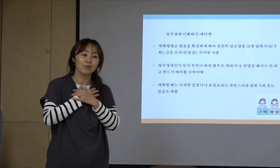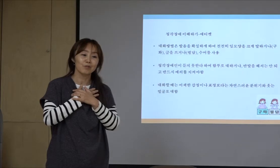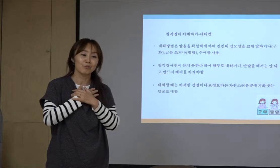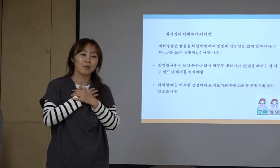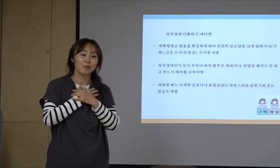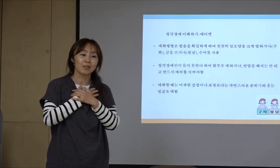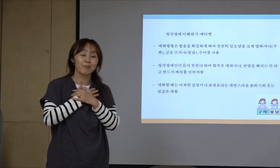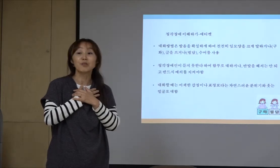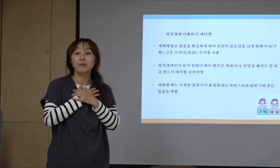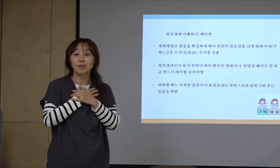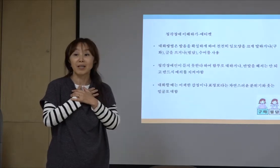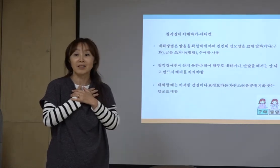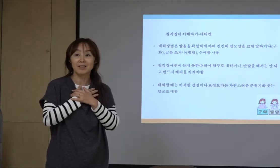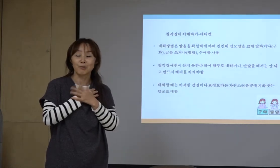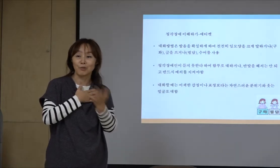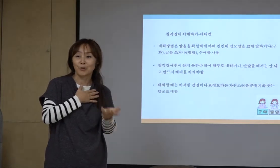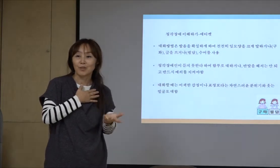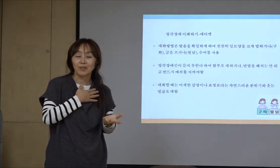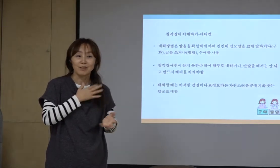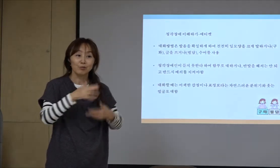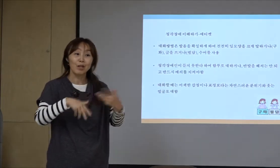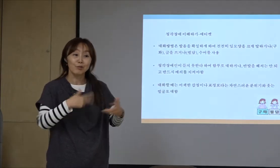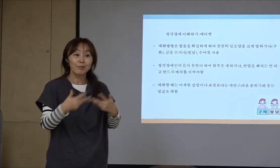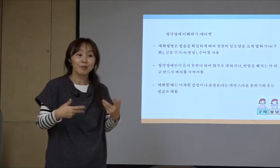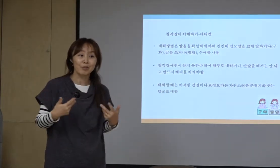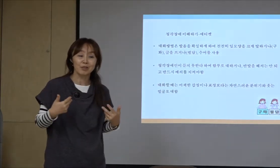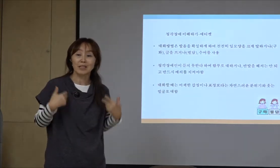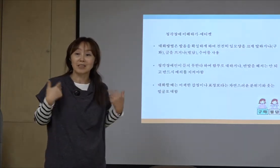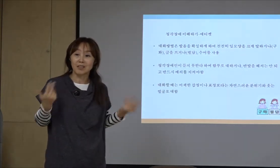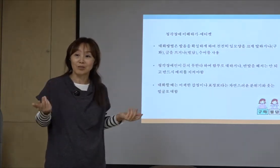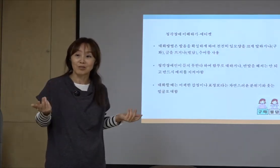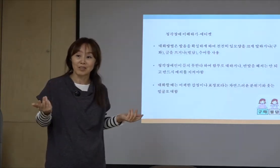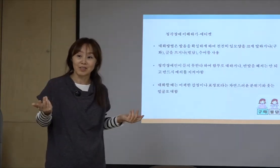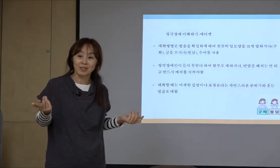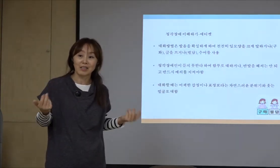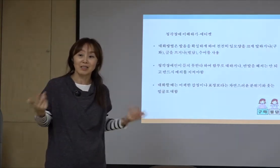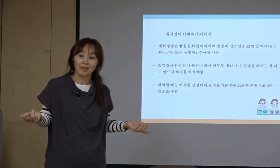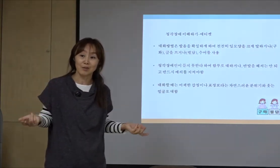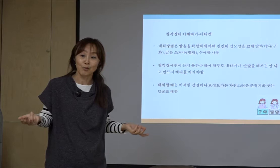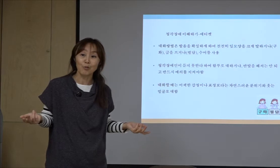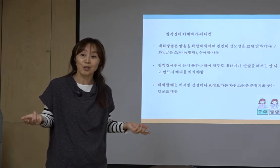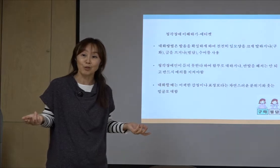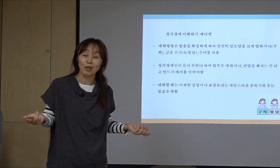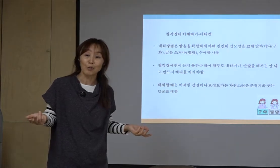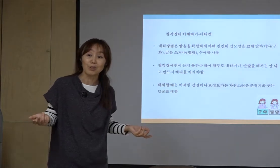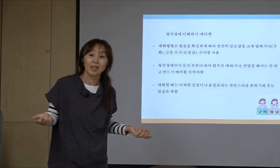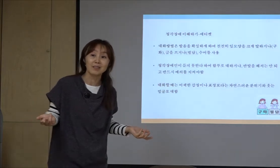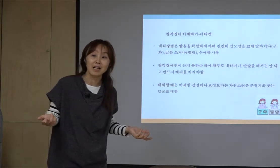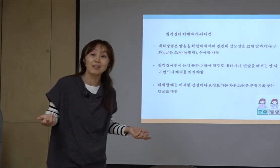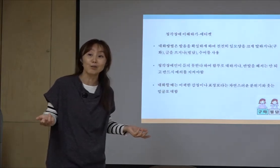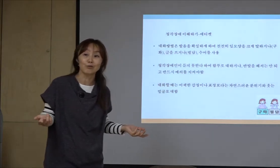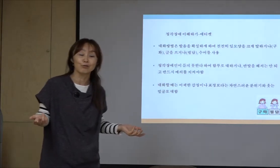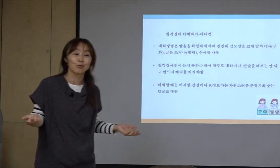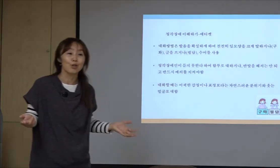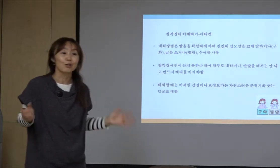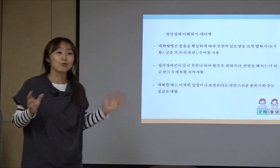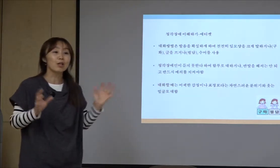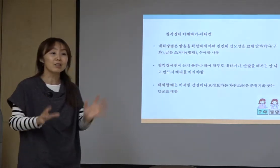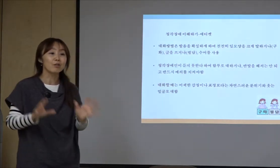분들은 물어보니까 면접 때 이제 뭐 수화로 하면서 자기를 홍보하기도 하고 이렇게 하려고 수화를